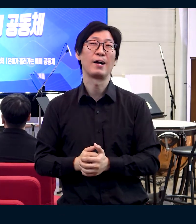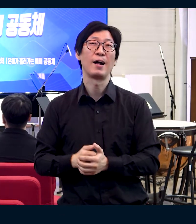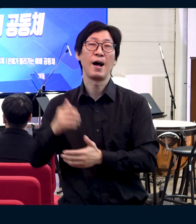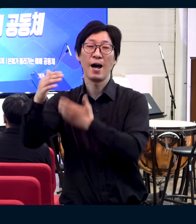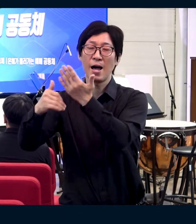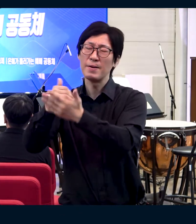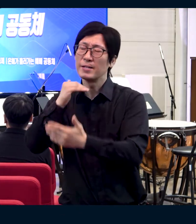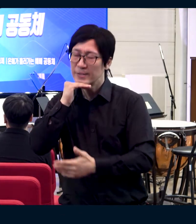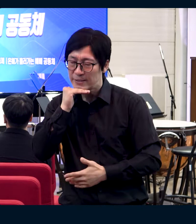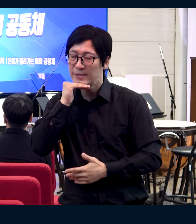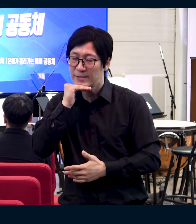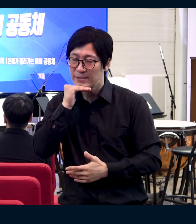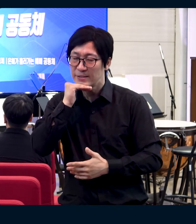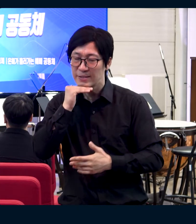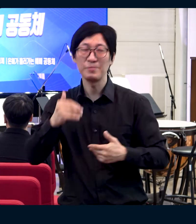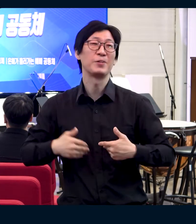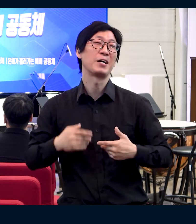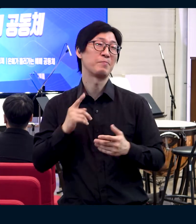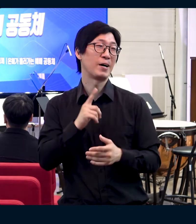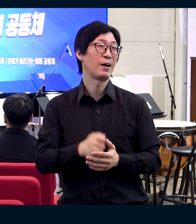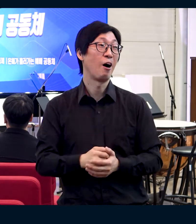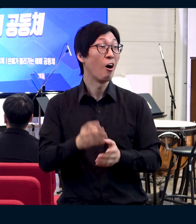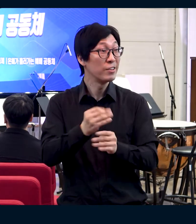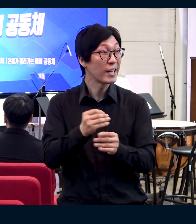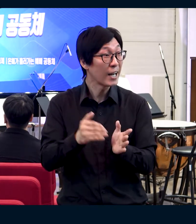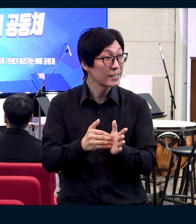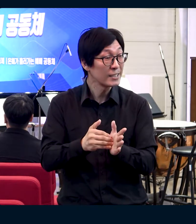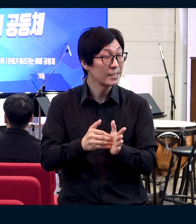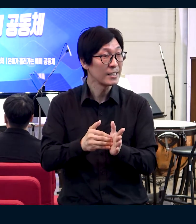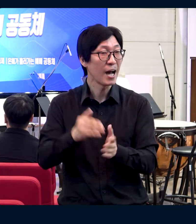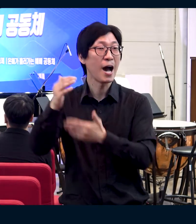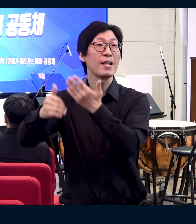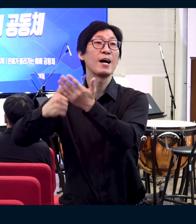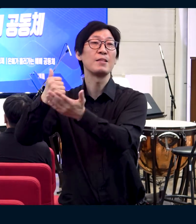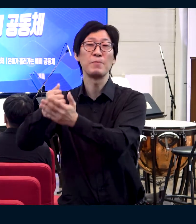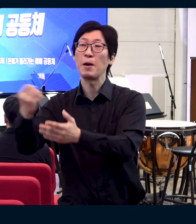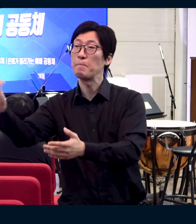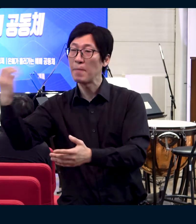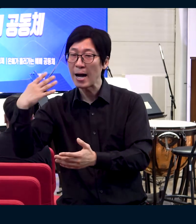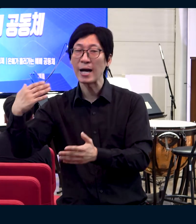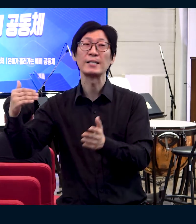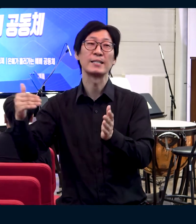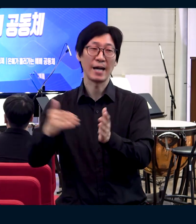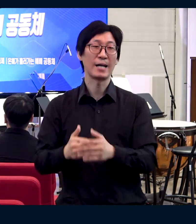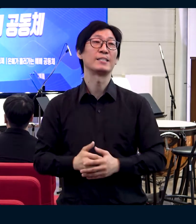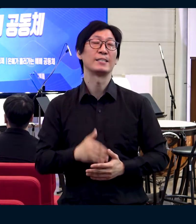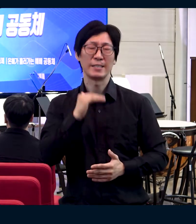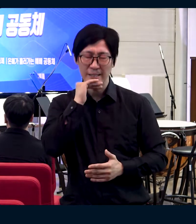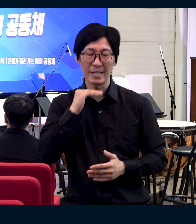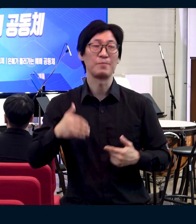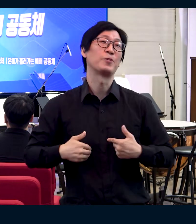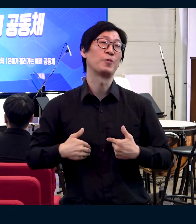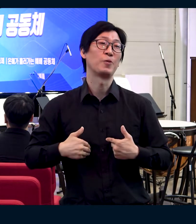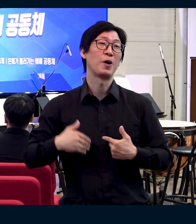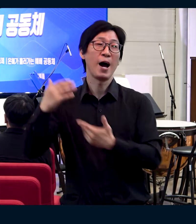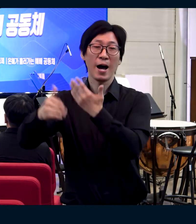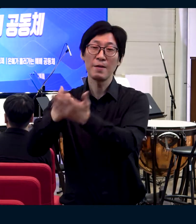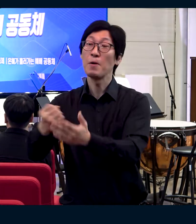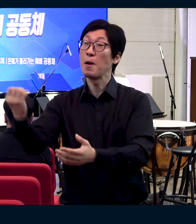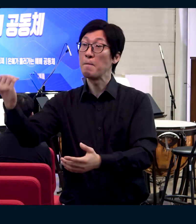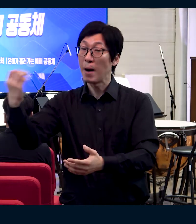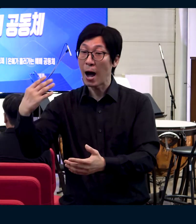하나님을 기다릴 수 있어야 합니다. 언제까지? 하나님께서 말씀해 주실 때까지.